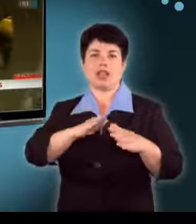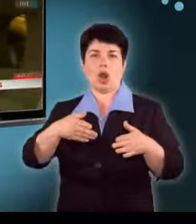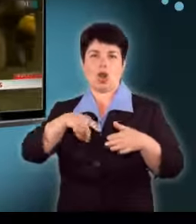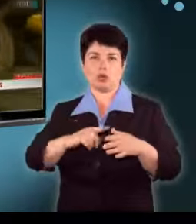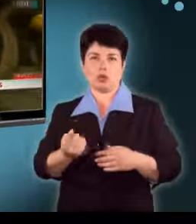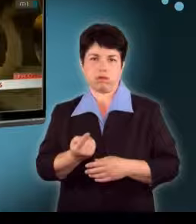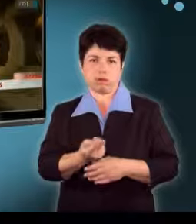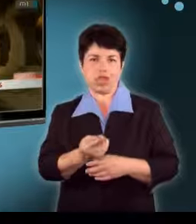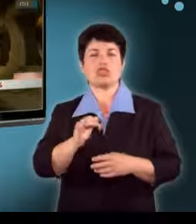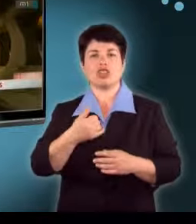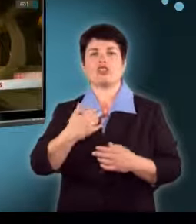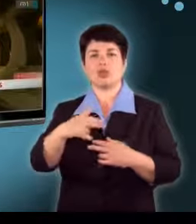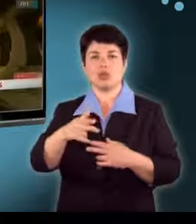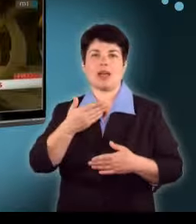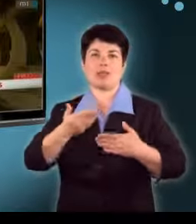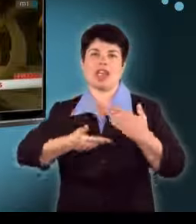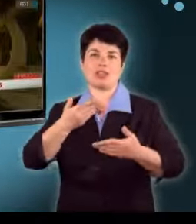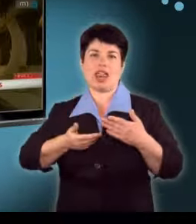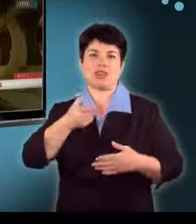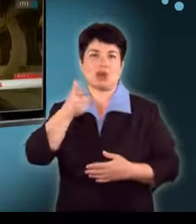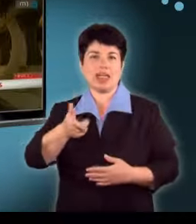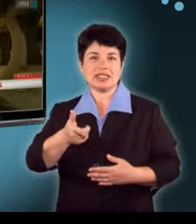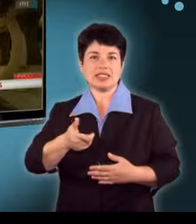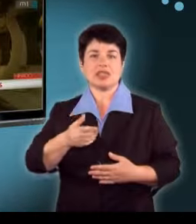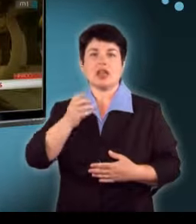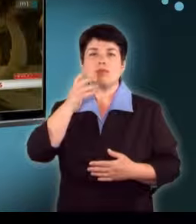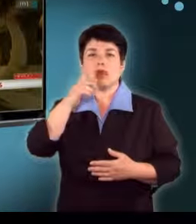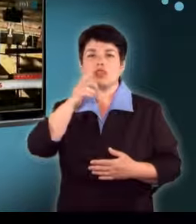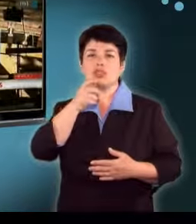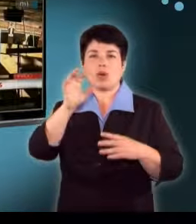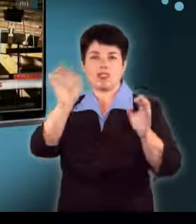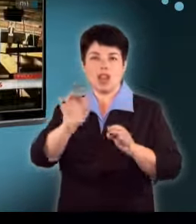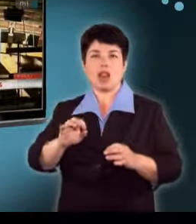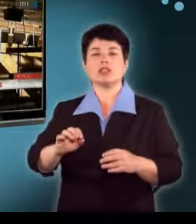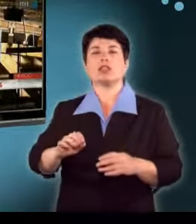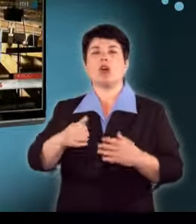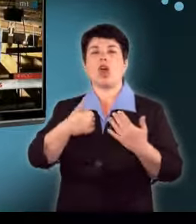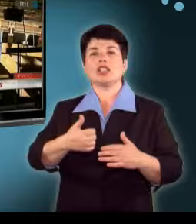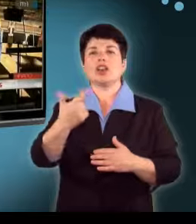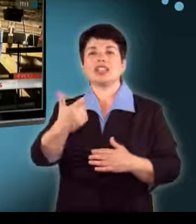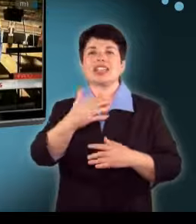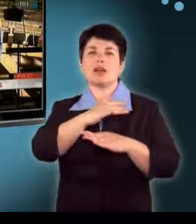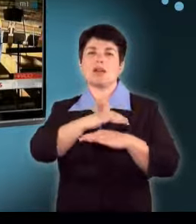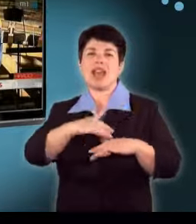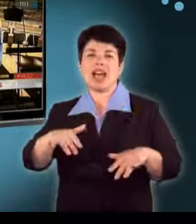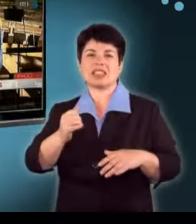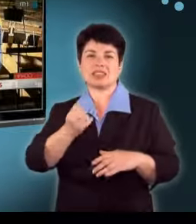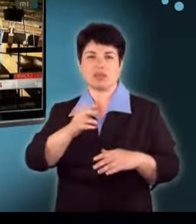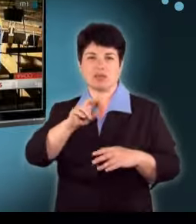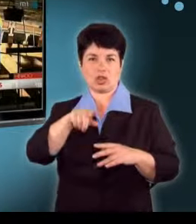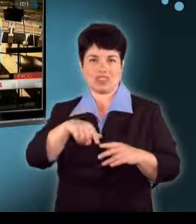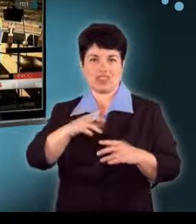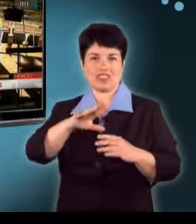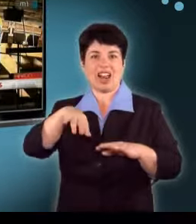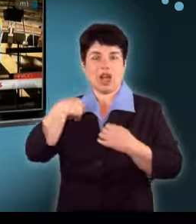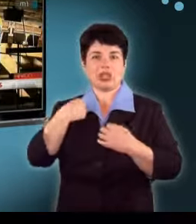BAMKO eredetileg 62 milliárd forintért vállalta a metró alagút építését Kelenföldtől a Baross térig. A cég két hete